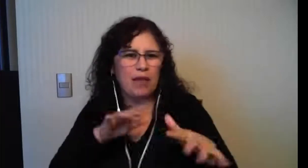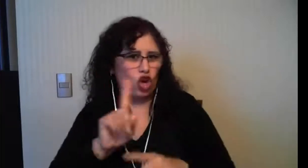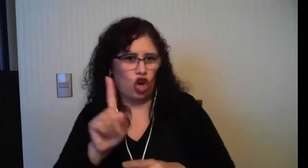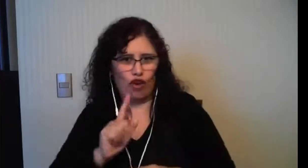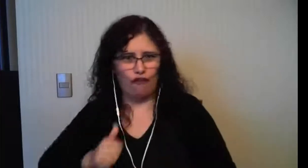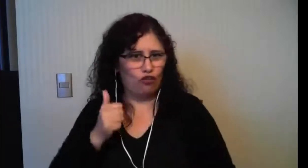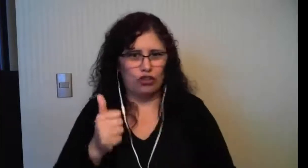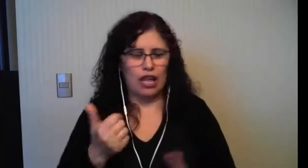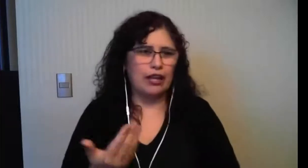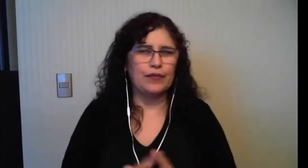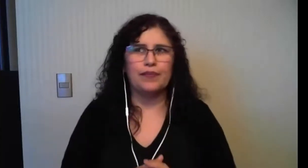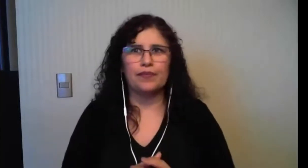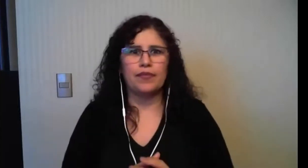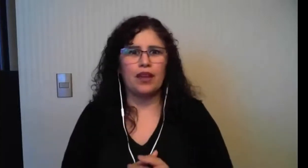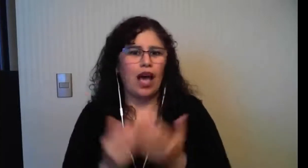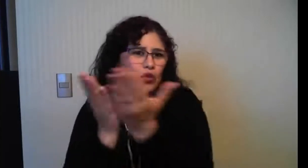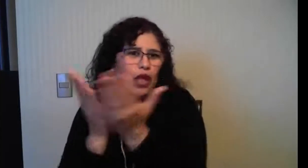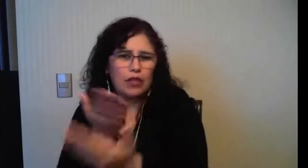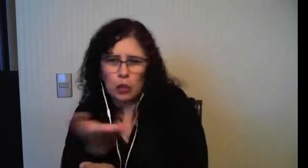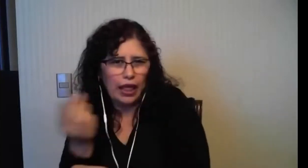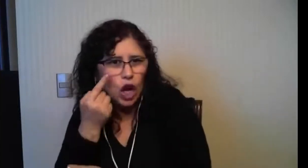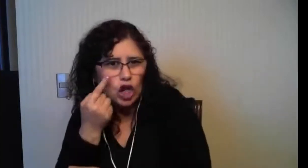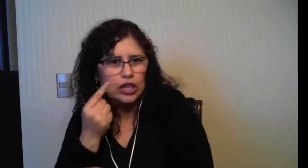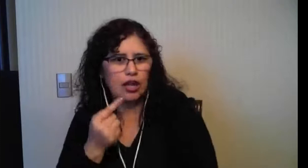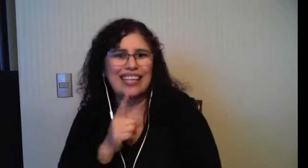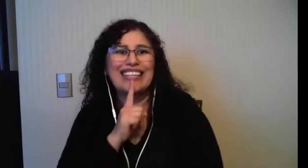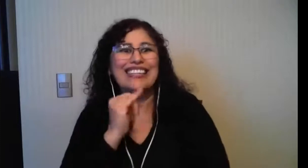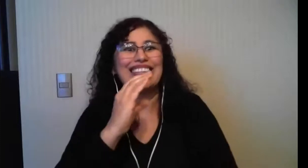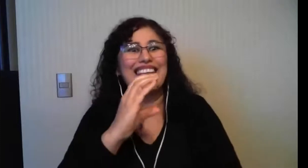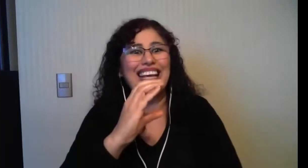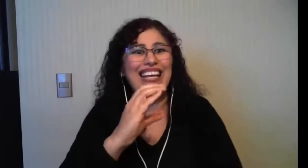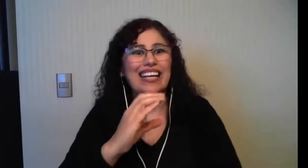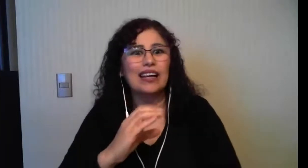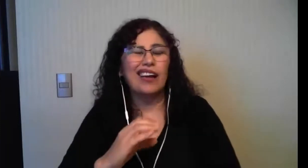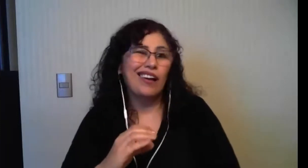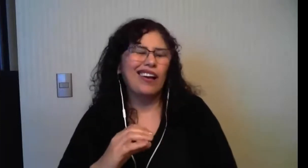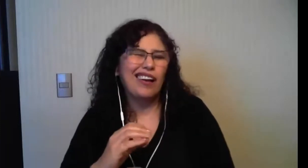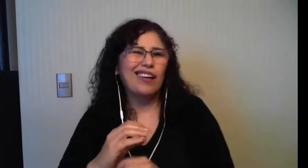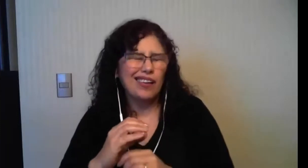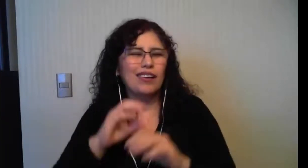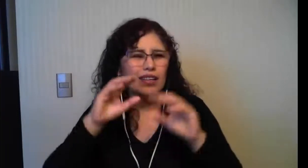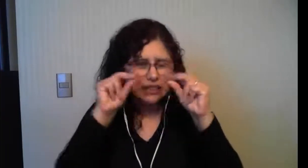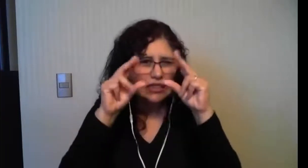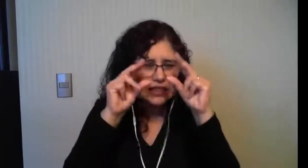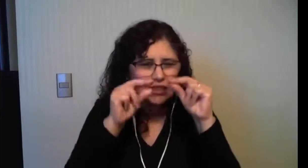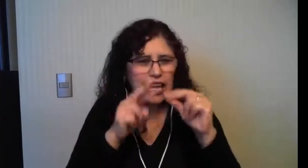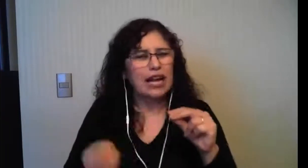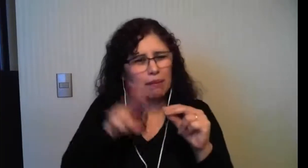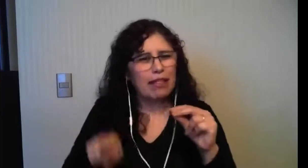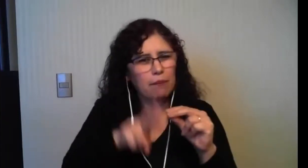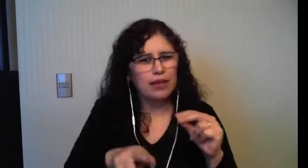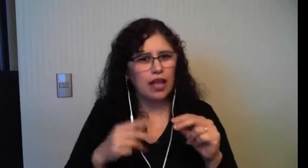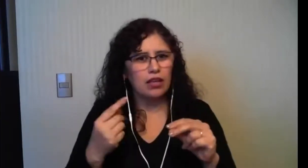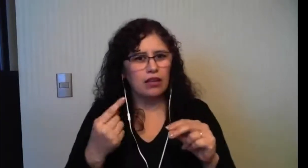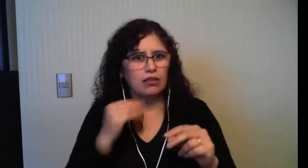que generalmente los estudiantes conocen es como el tic, ¿ya? Personas que tienen, que cierran los ojos de una manera